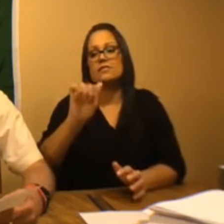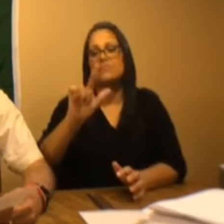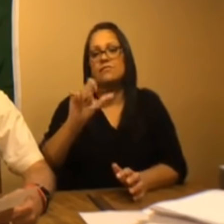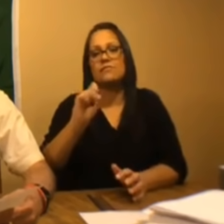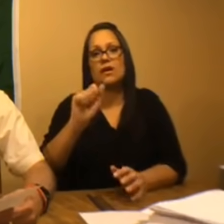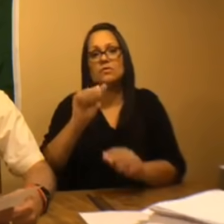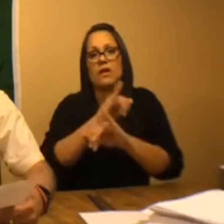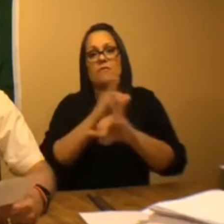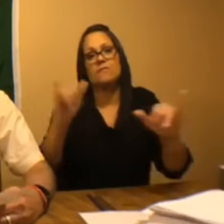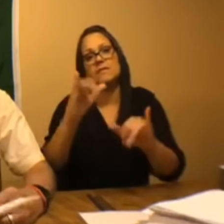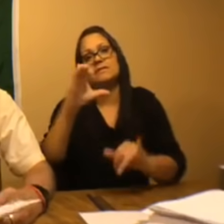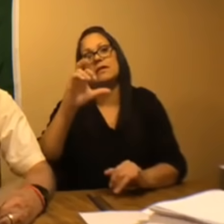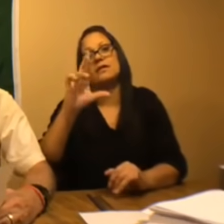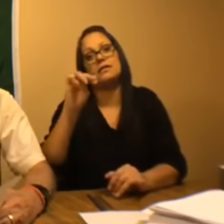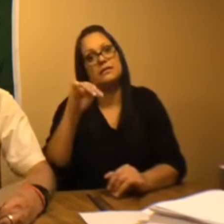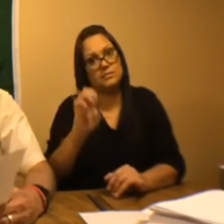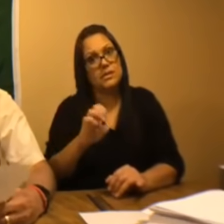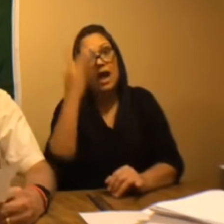isso no seu programa.